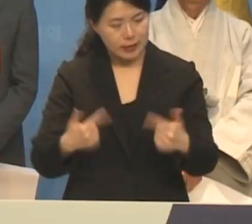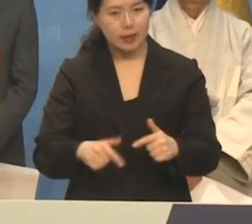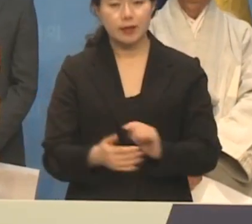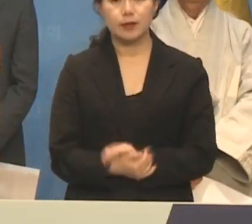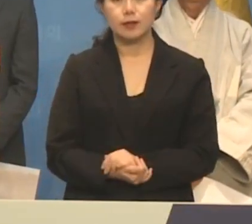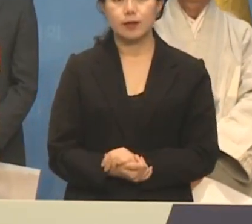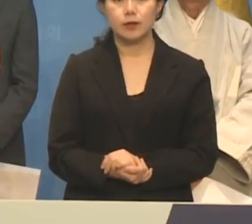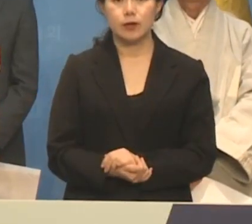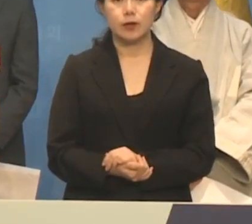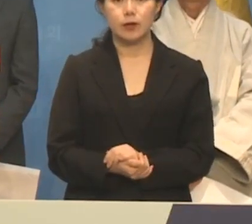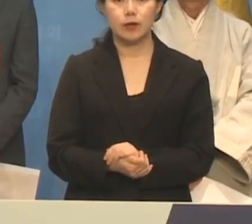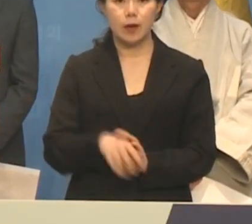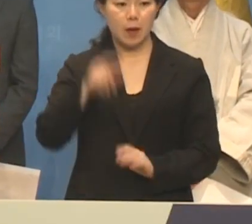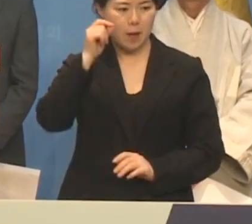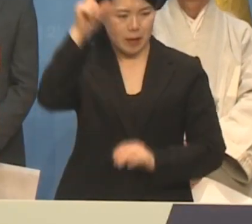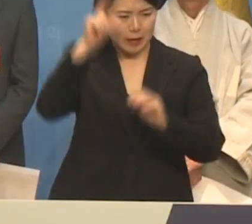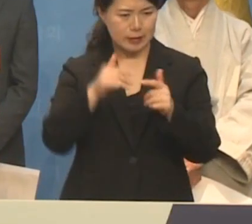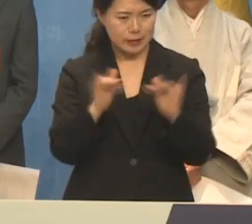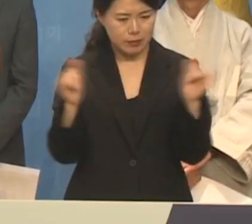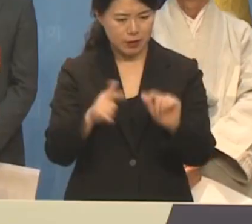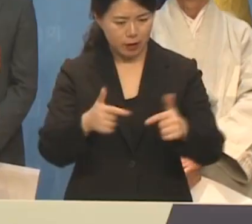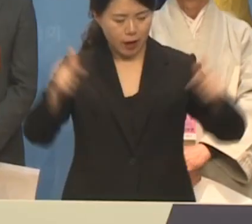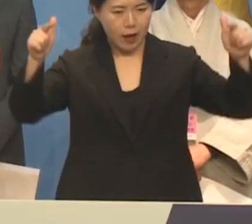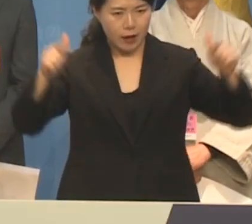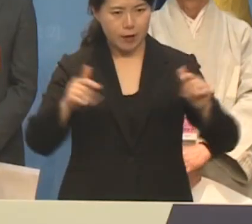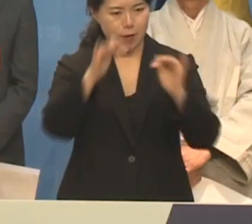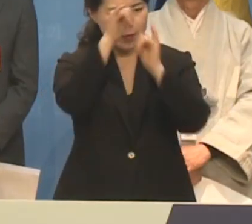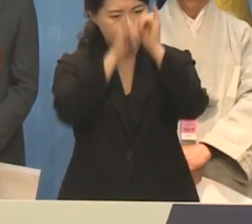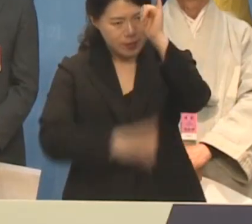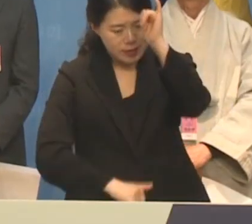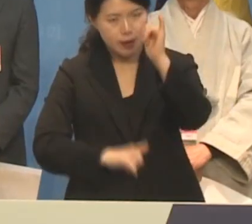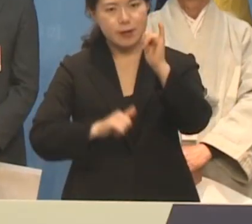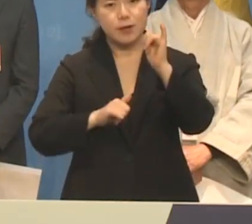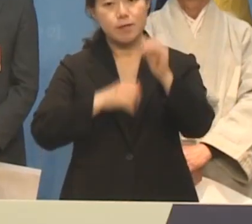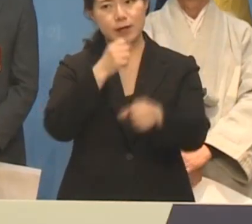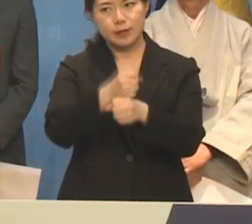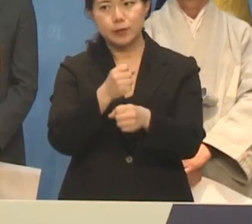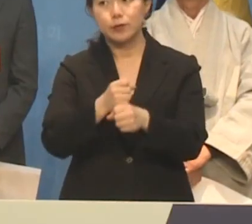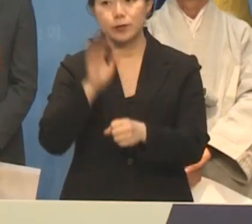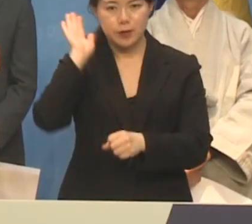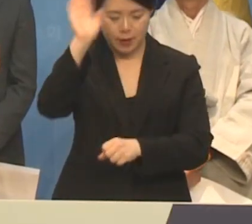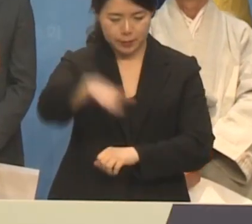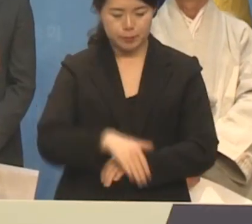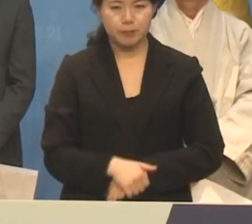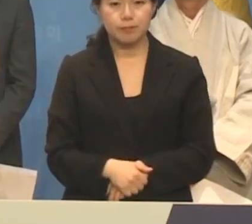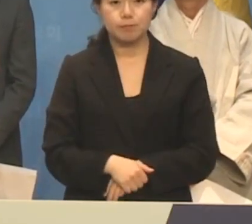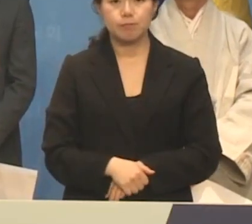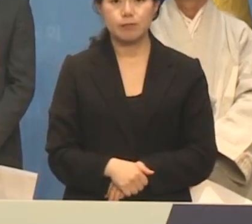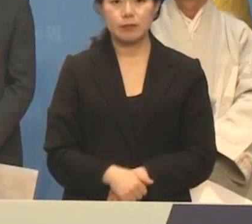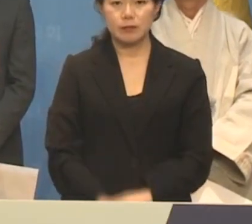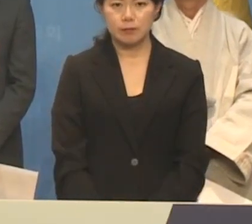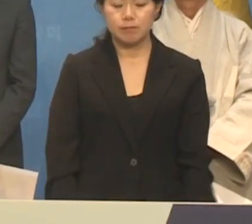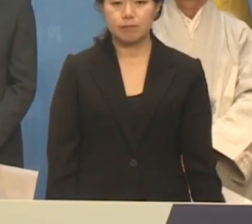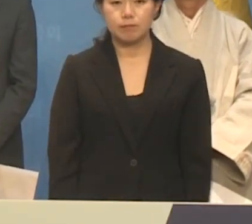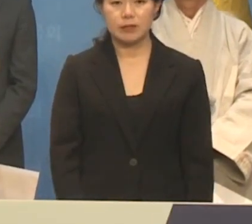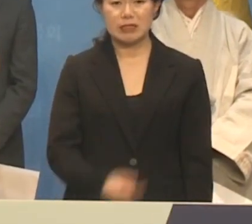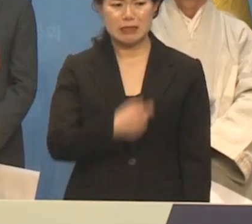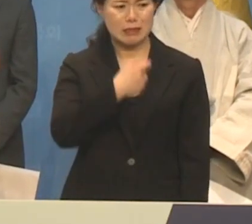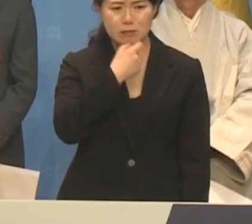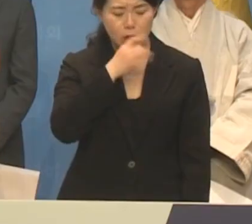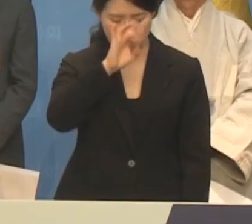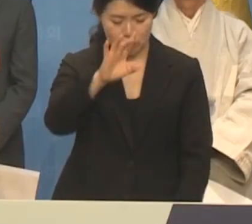성숙해진 시민들이 늘어나면서 역사를 계속 바꿔나가는 겁니다. 그거 싫어서 안 한다고 하면 안